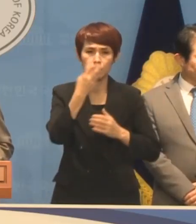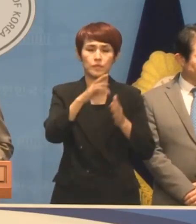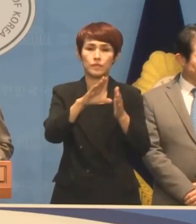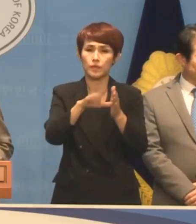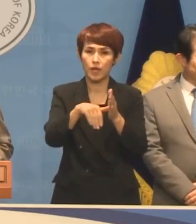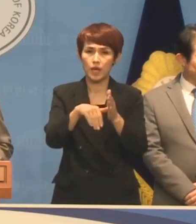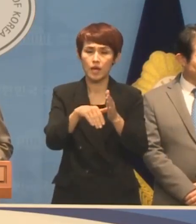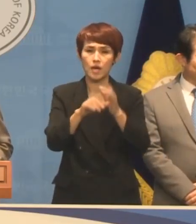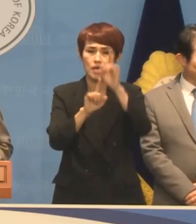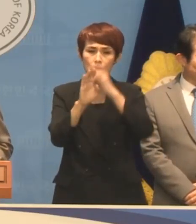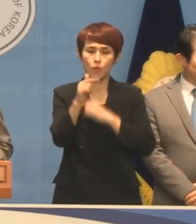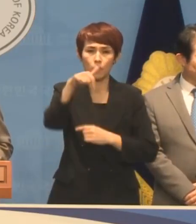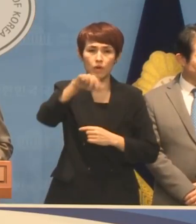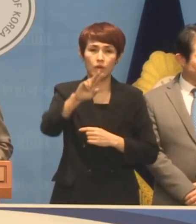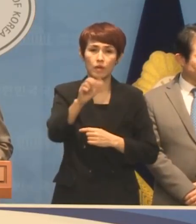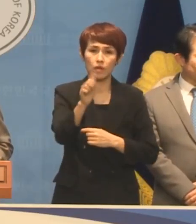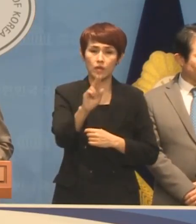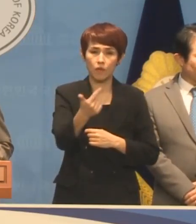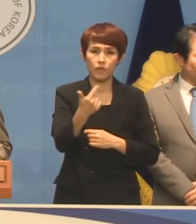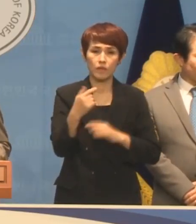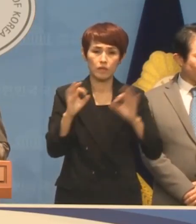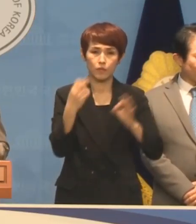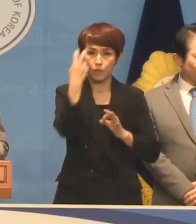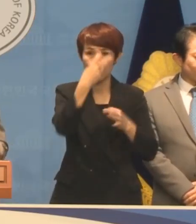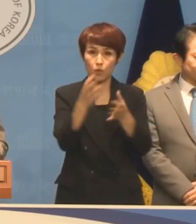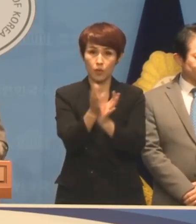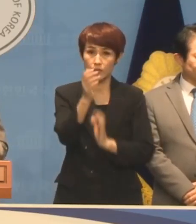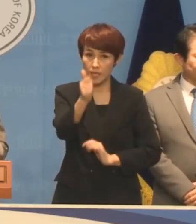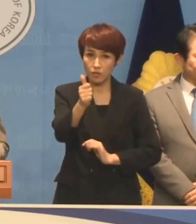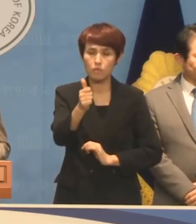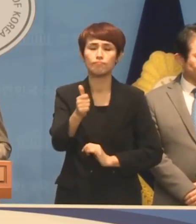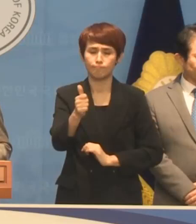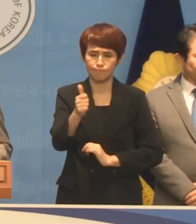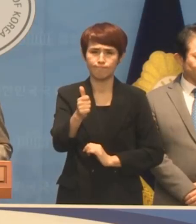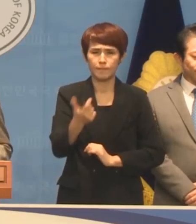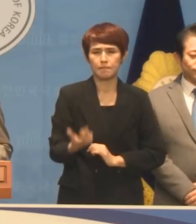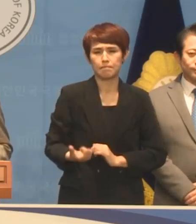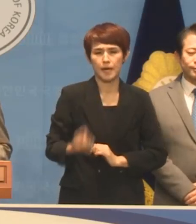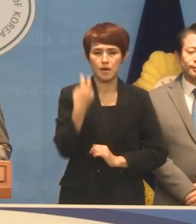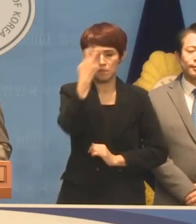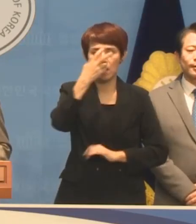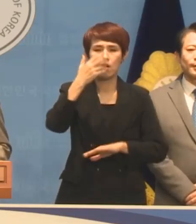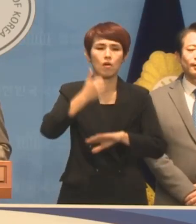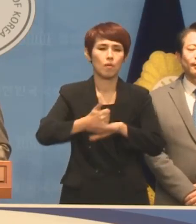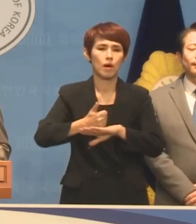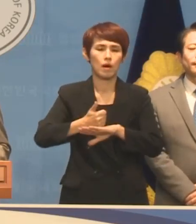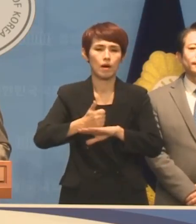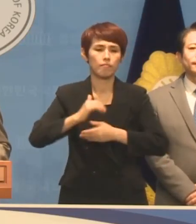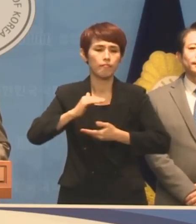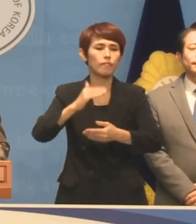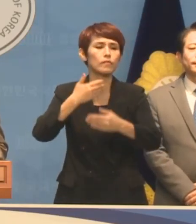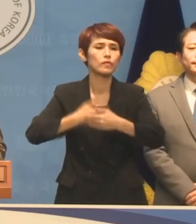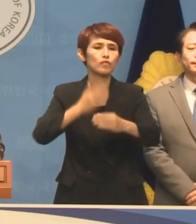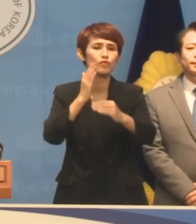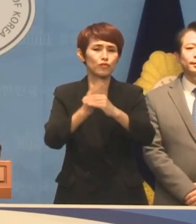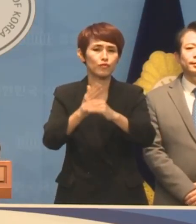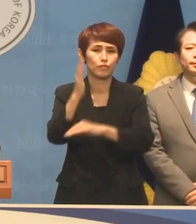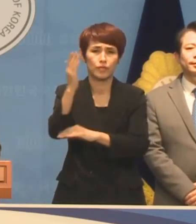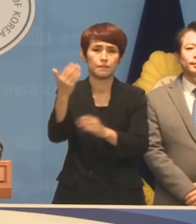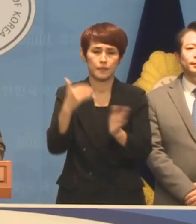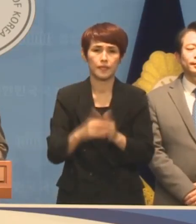국정감사에서 이복현 금융감독원장 역시 최대한 신속하게 검사 결과를 진행하고 있다고